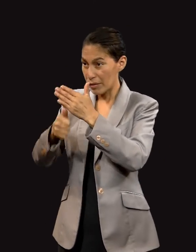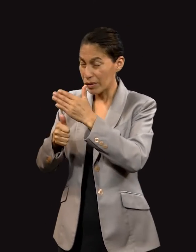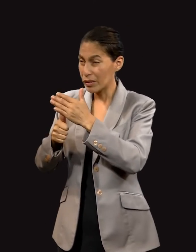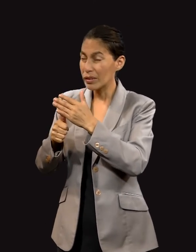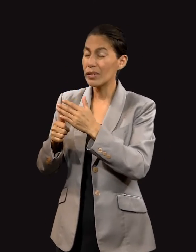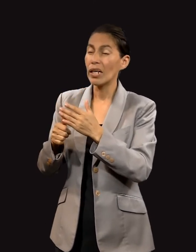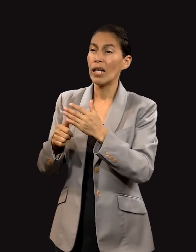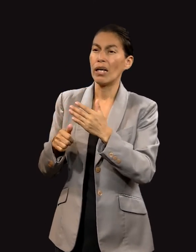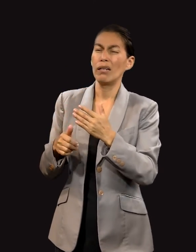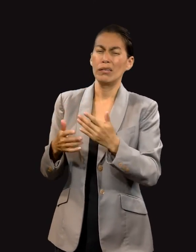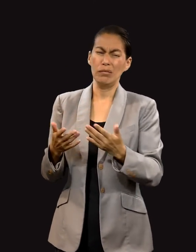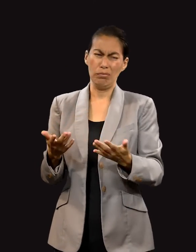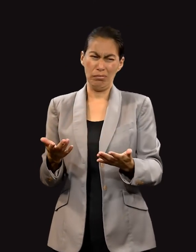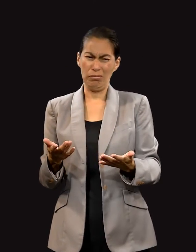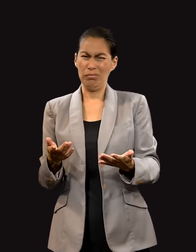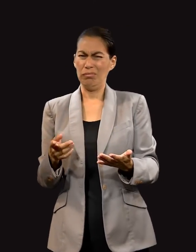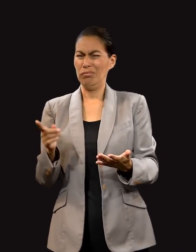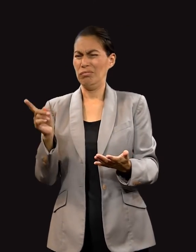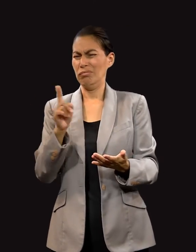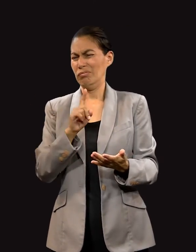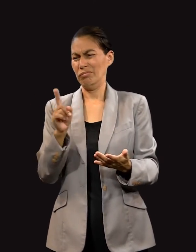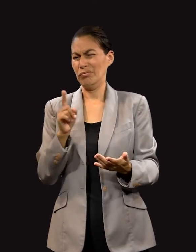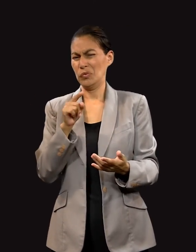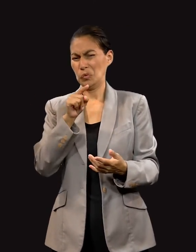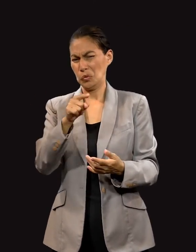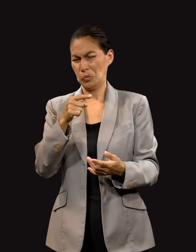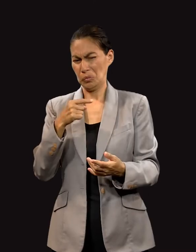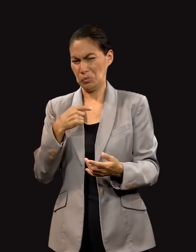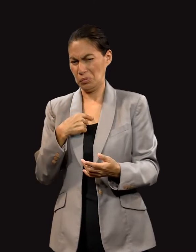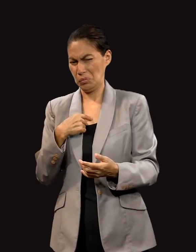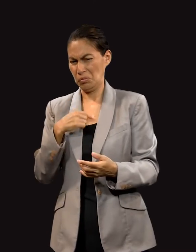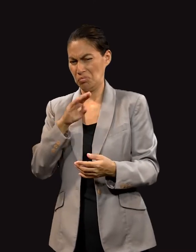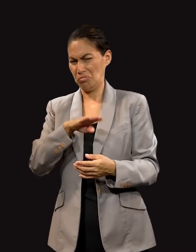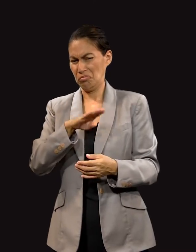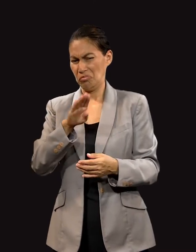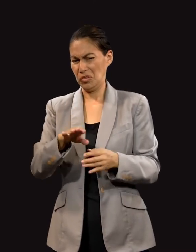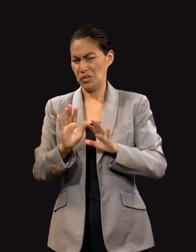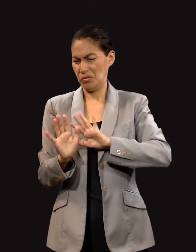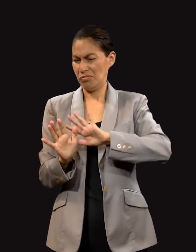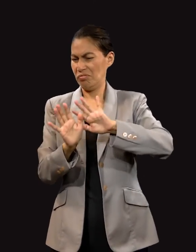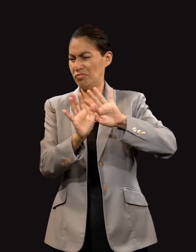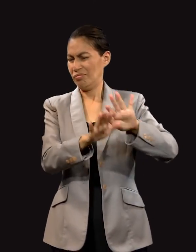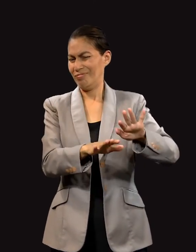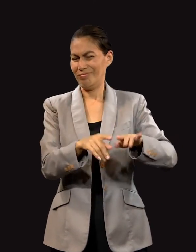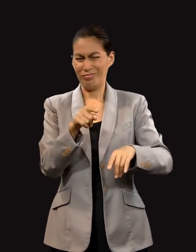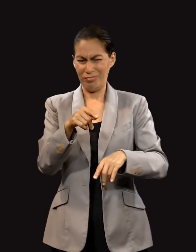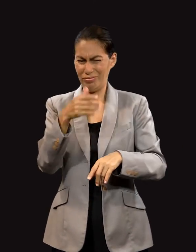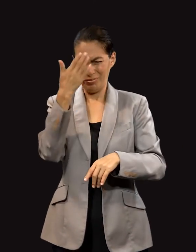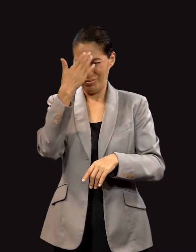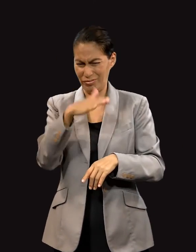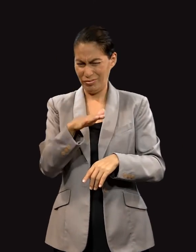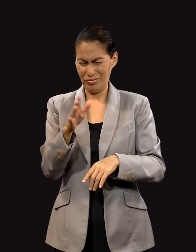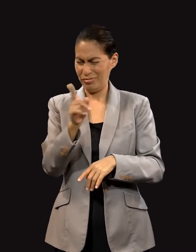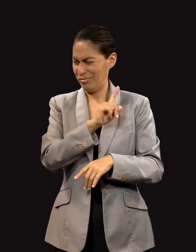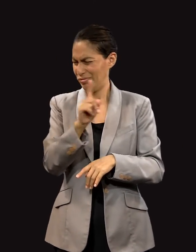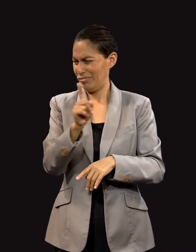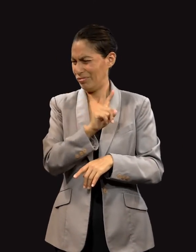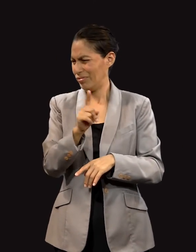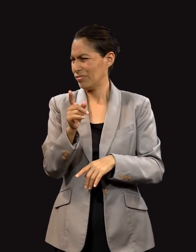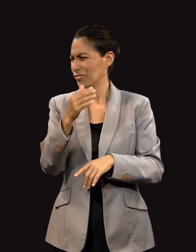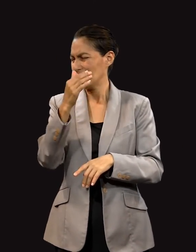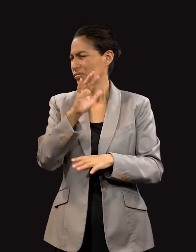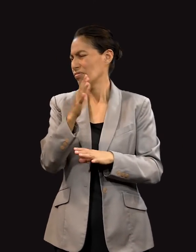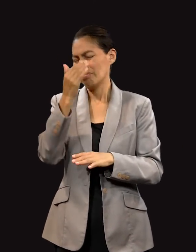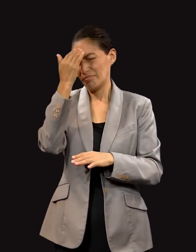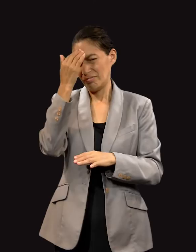pertenecía a la iglesia adventista, me dijo, pues, para mí, tú ya estás muerta, no quiero saber nada de ti.